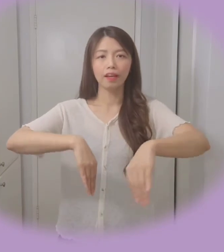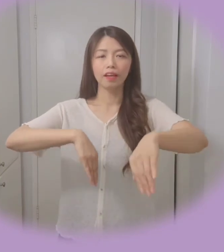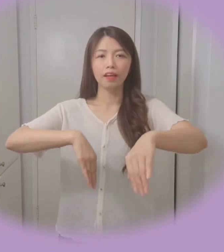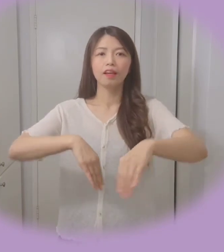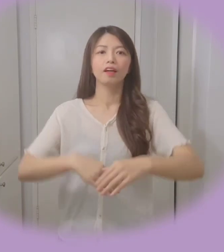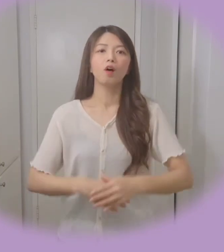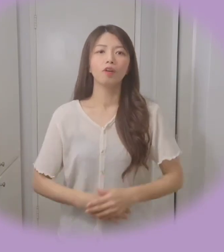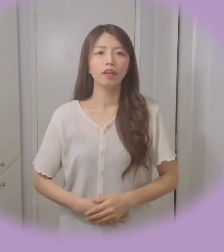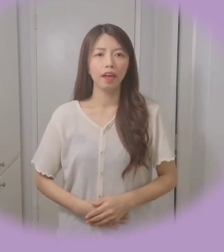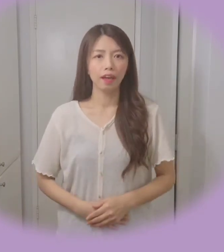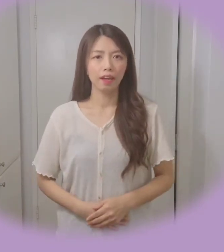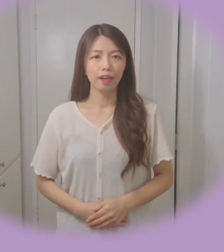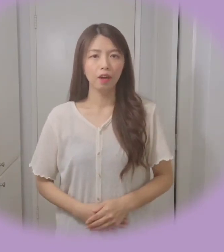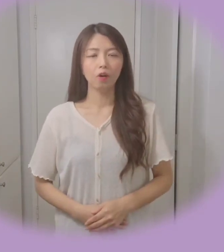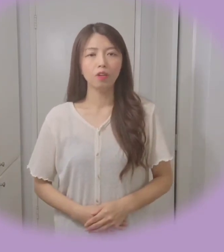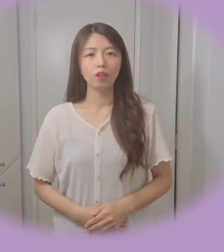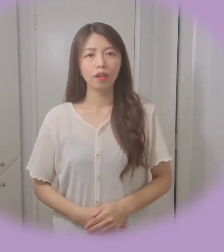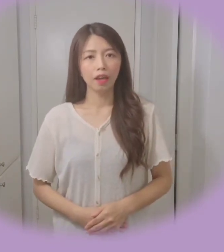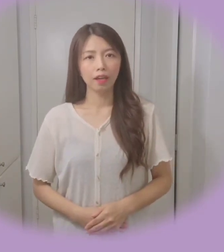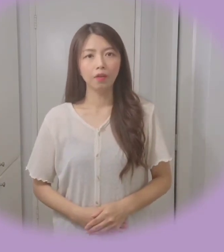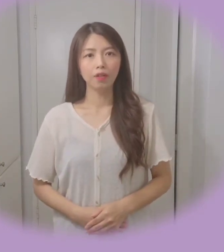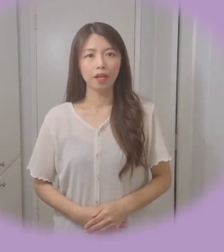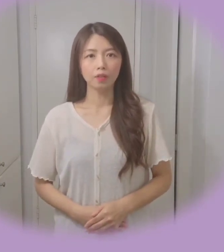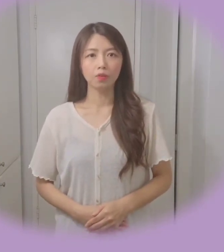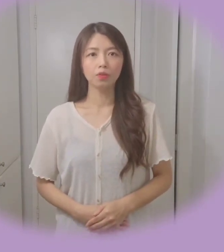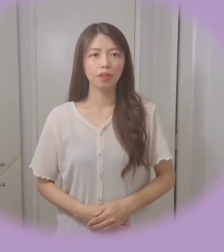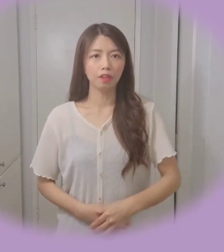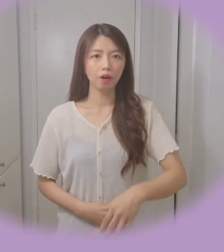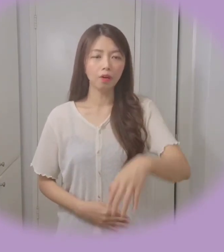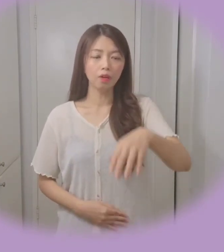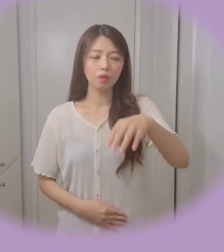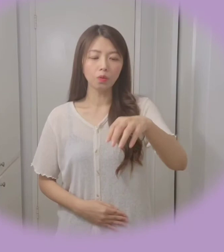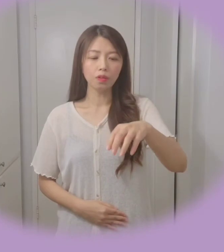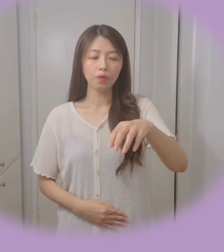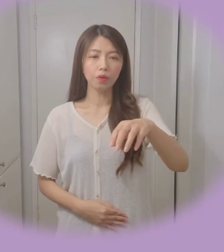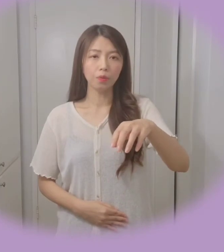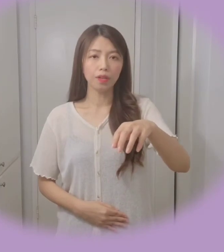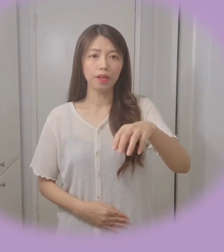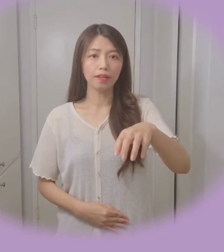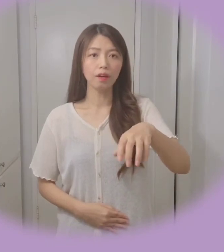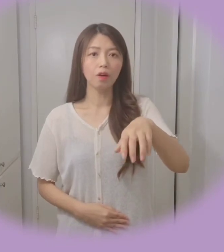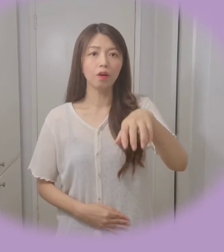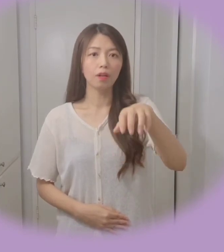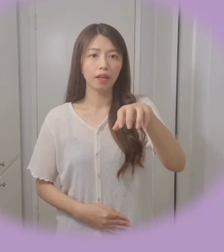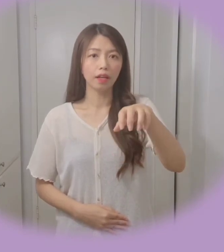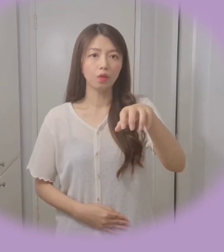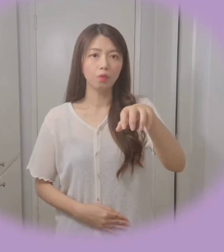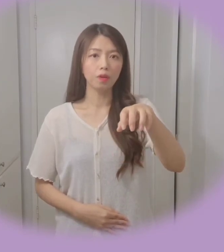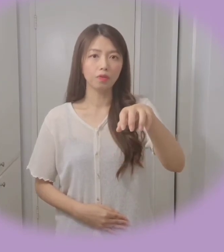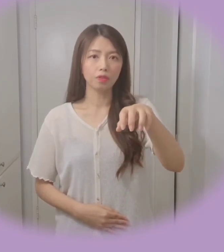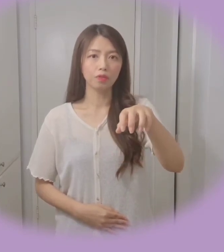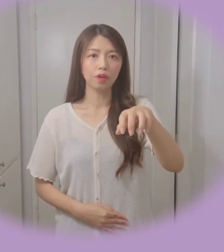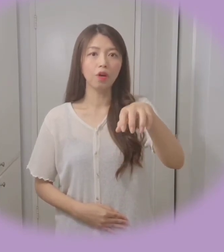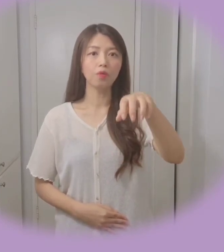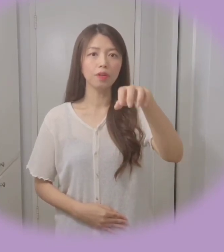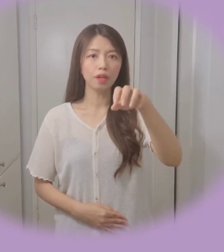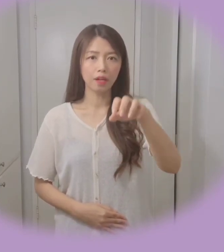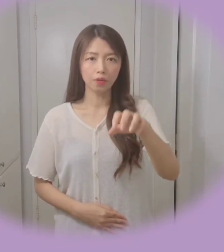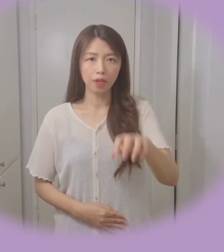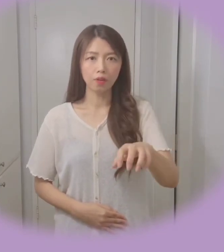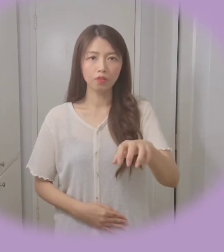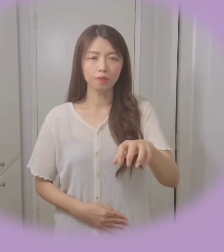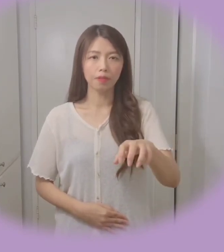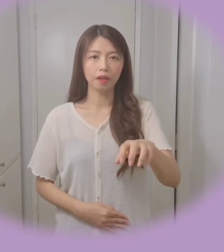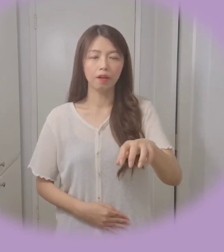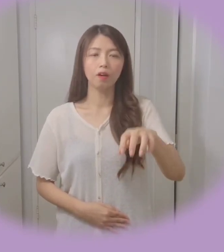됩니다. 거리에. 어디에라고 하는 장소 수어는요. 손등이 위로 보이게 해서 약간 오므려 주시고요. 위에서